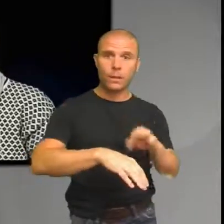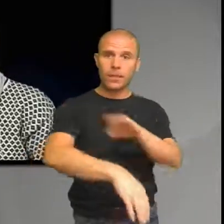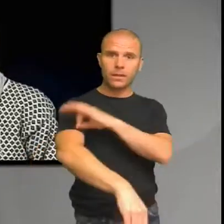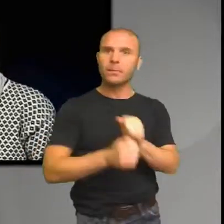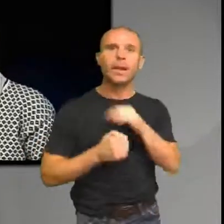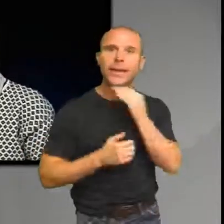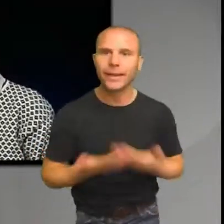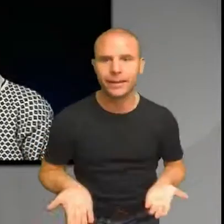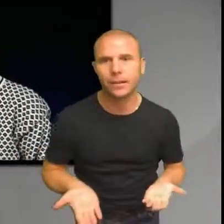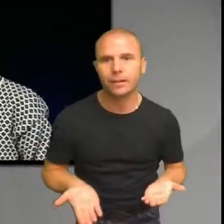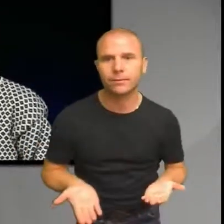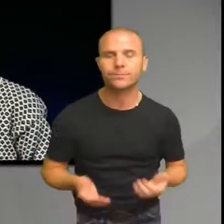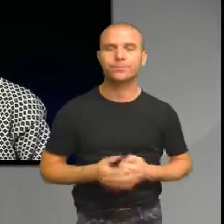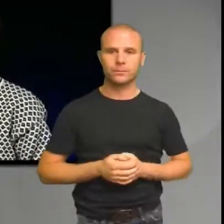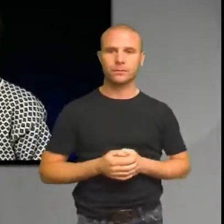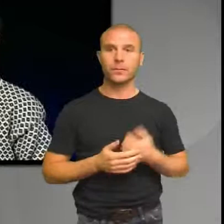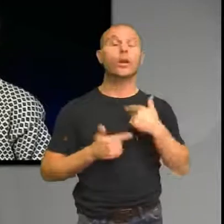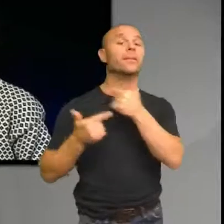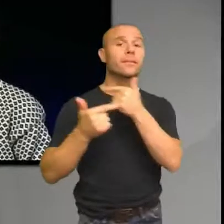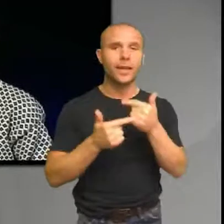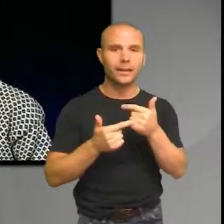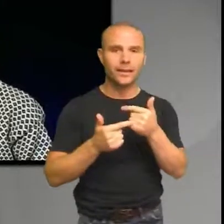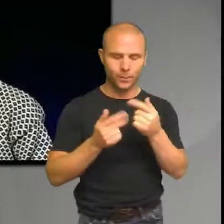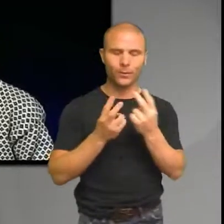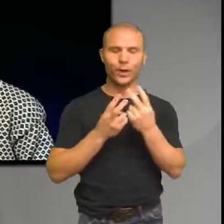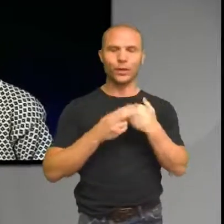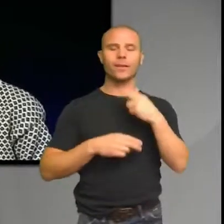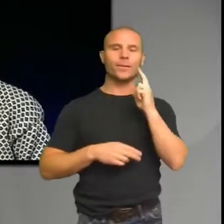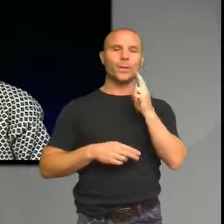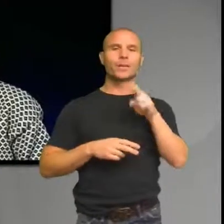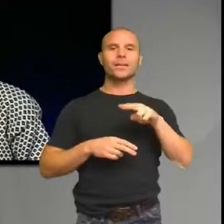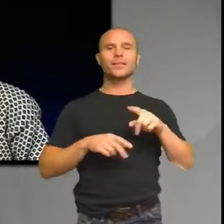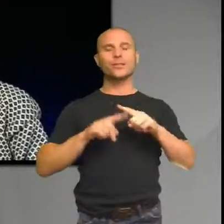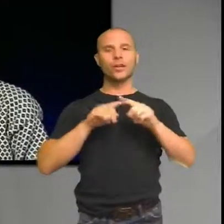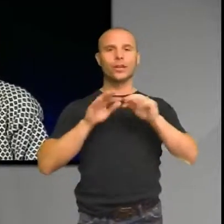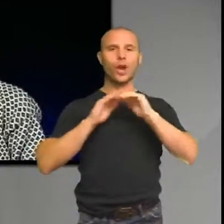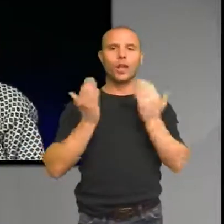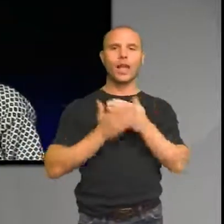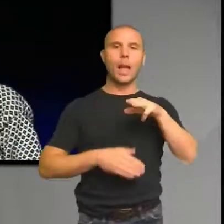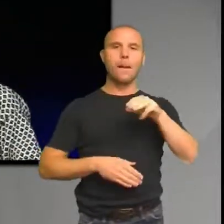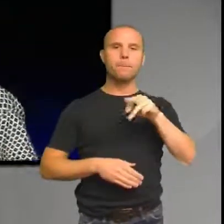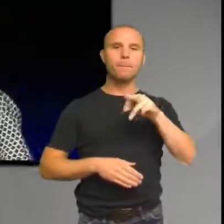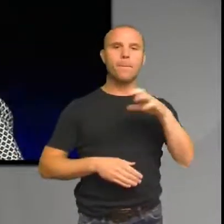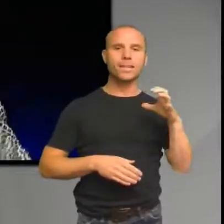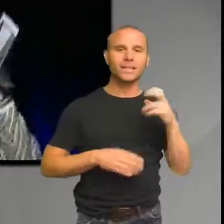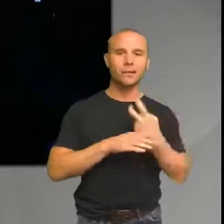Nu tackar jag för mig för att berätta att jag åker till Mars nu på fredag. Det kan hända inte kroppsligt, men i alla fall, här är min biljett.